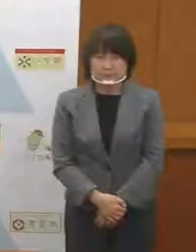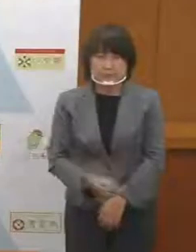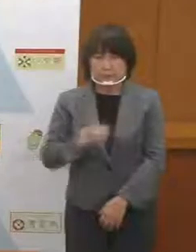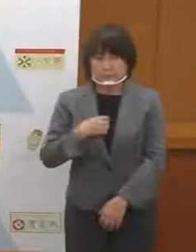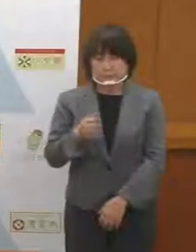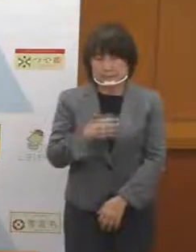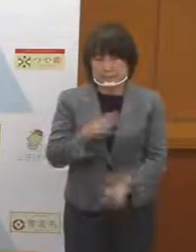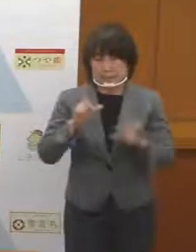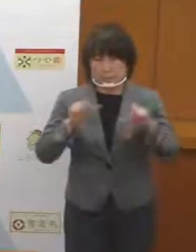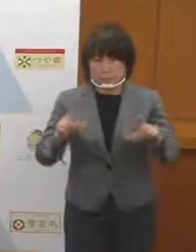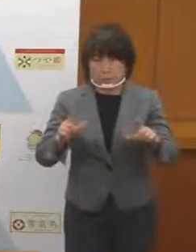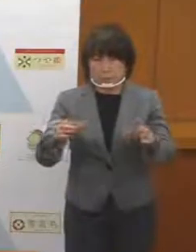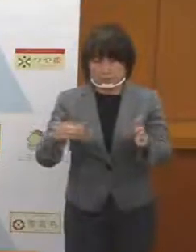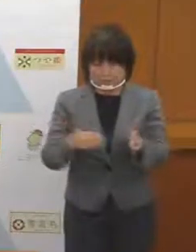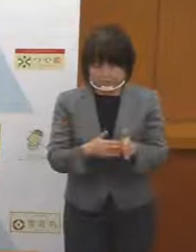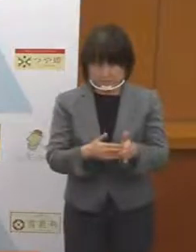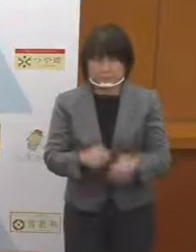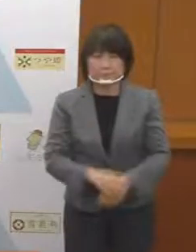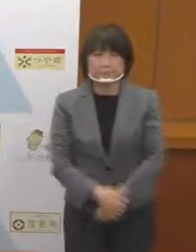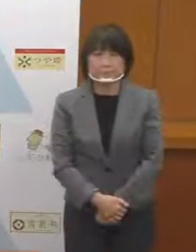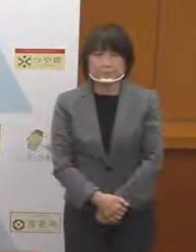私からは以上です